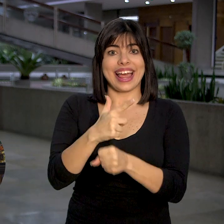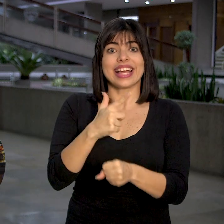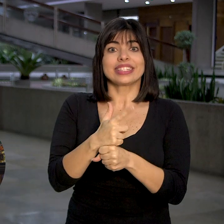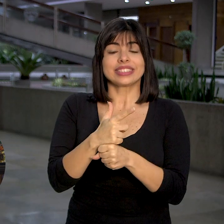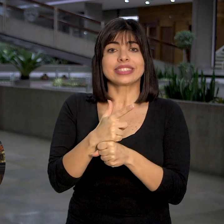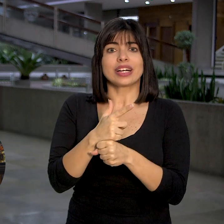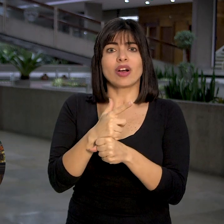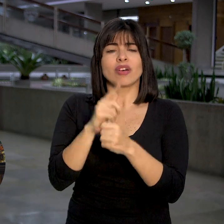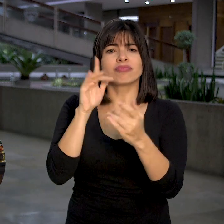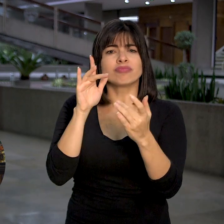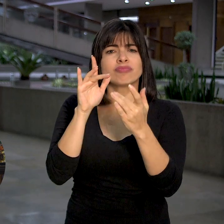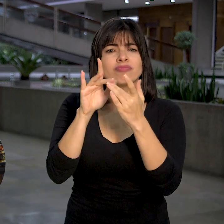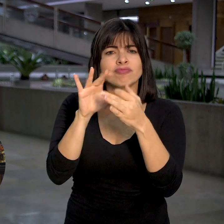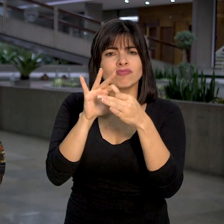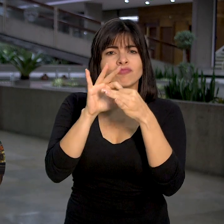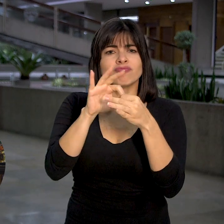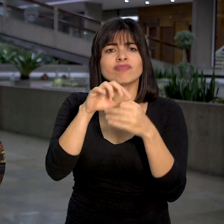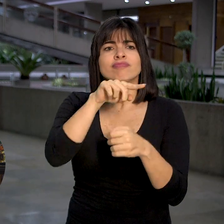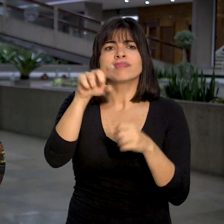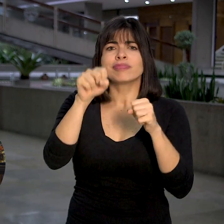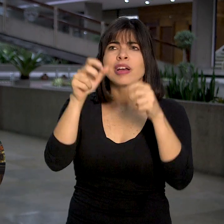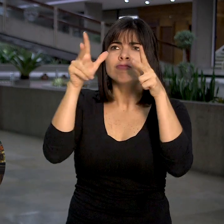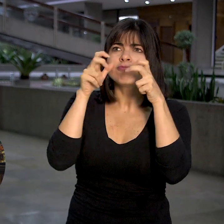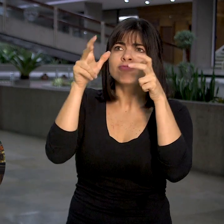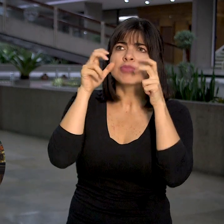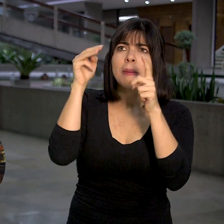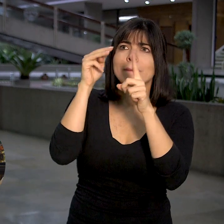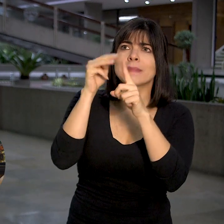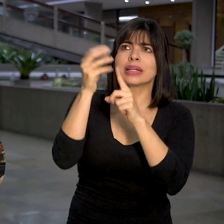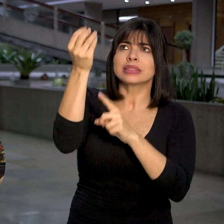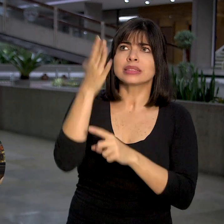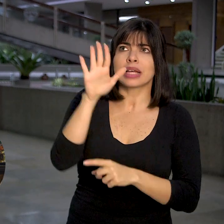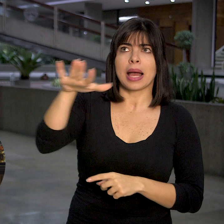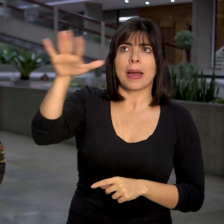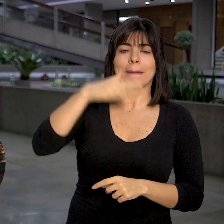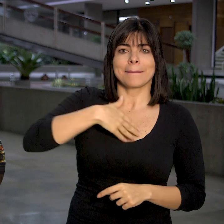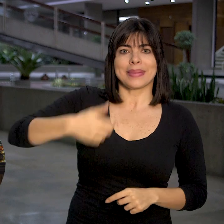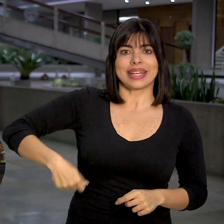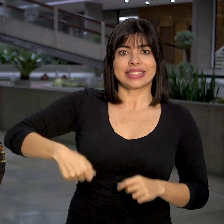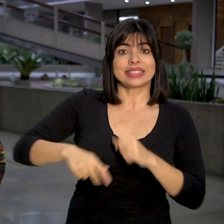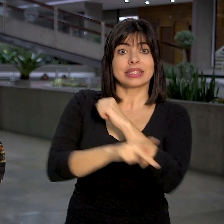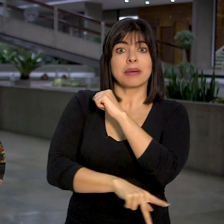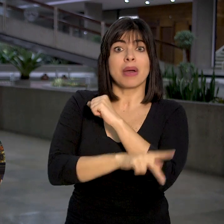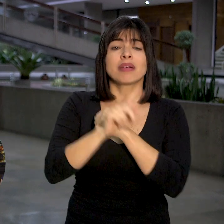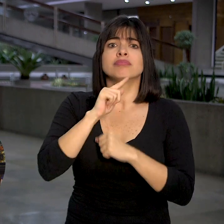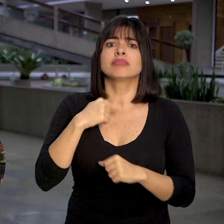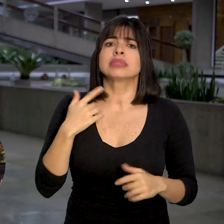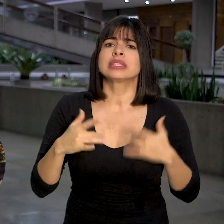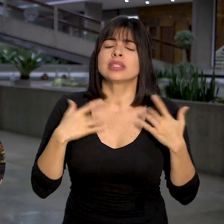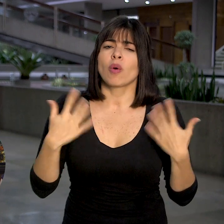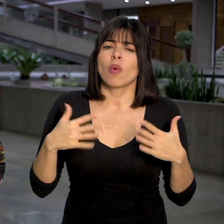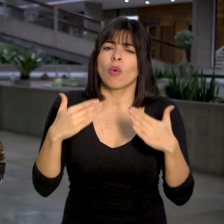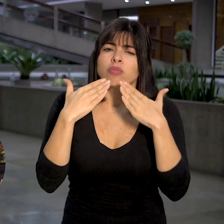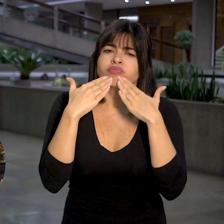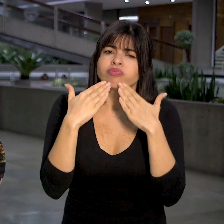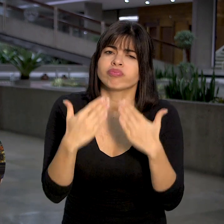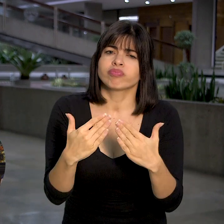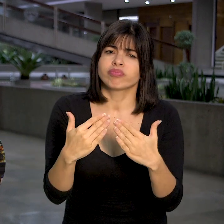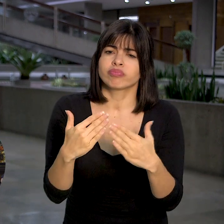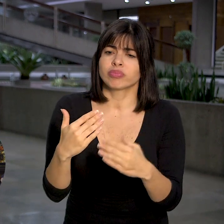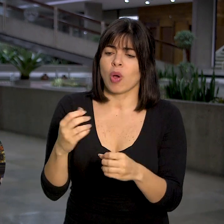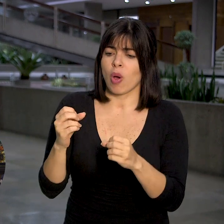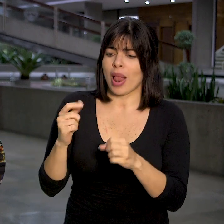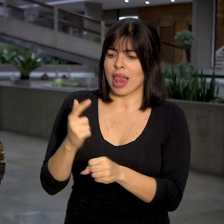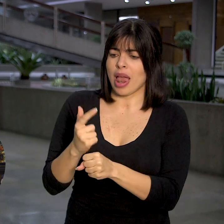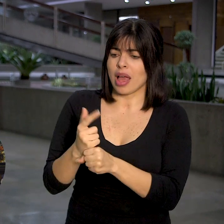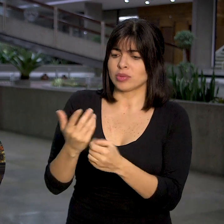conectándolos con el mensaje de la Presidencia de la República. Estoy muy agradecido por la oportunidad que nos ha dado el lesco